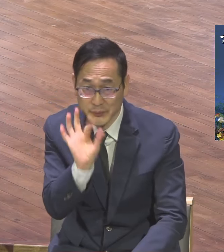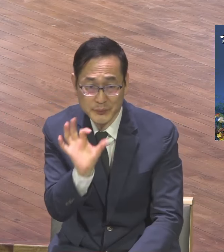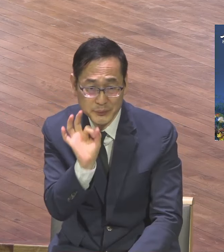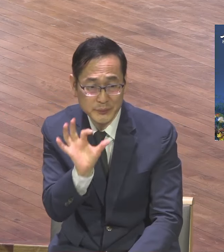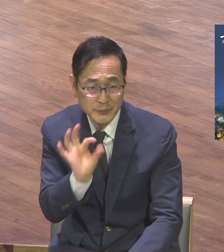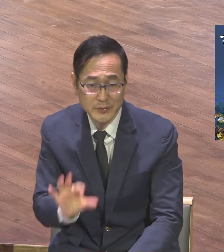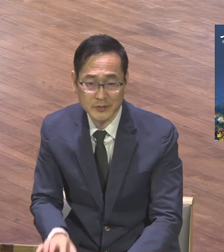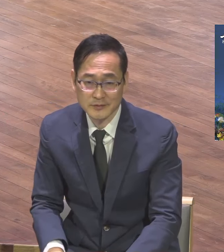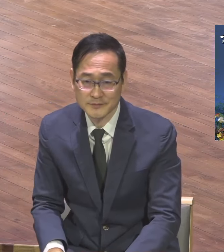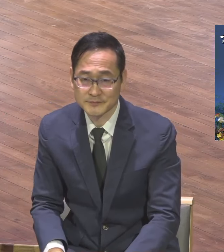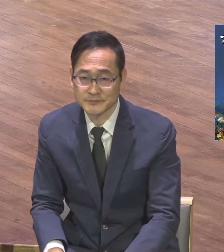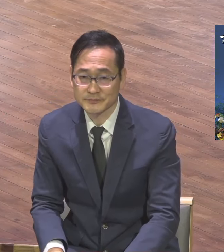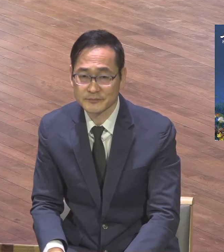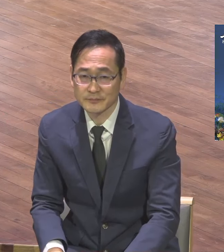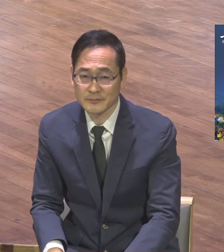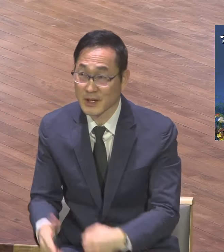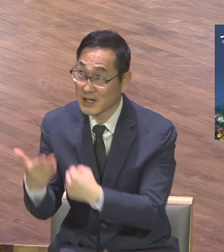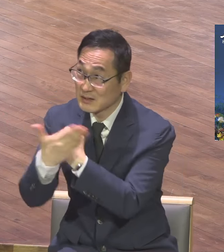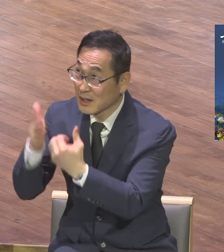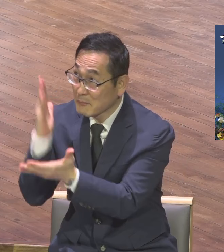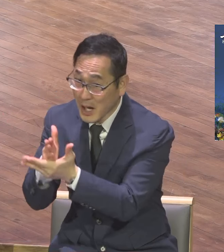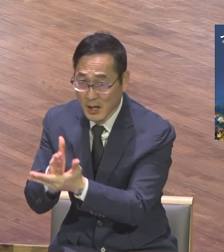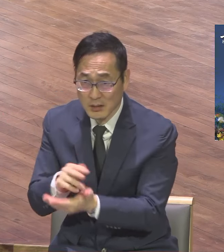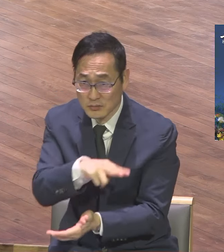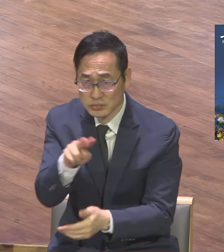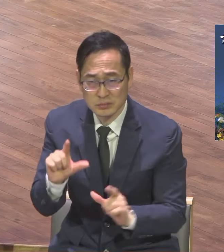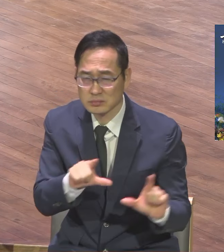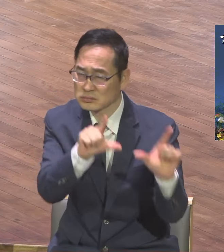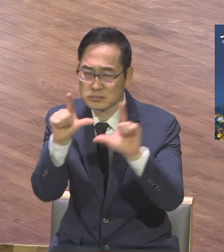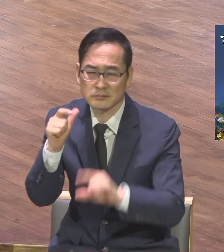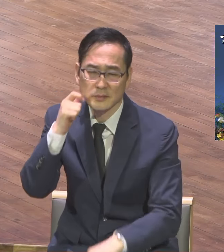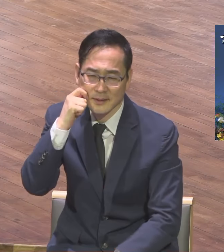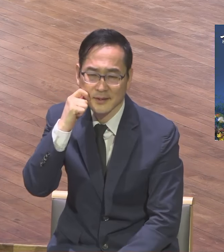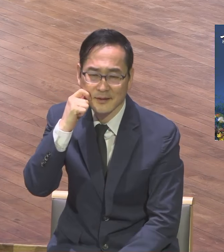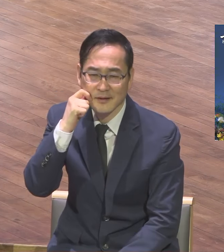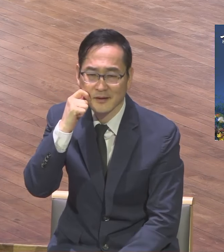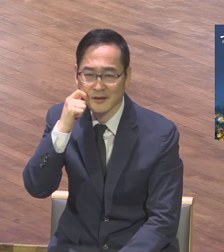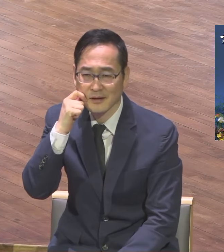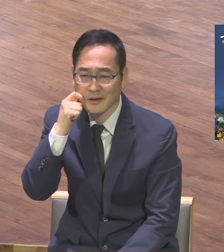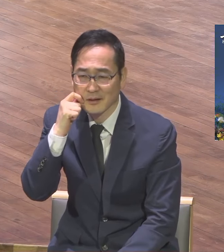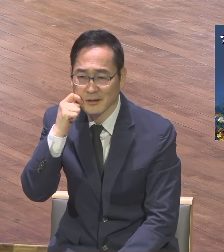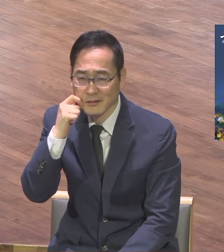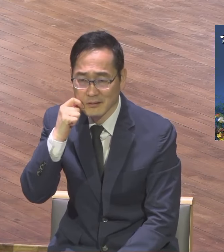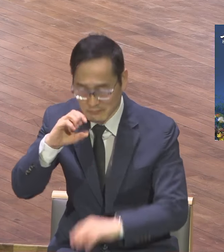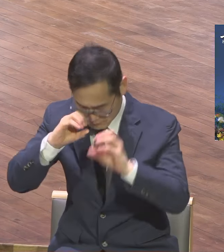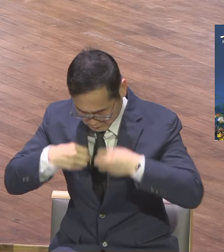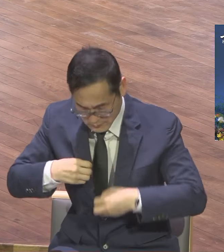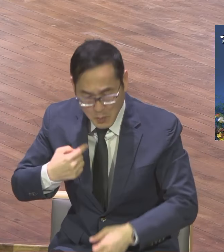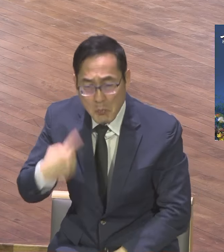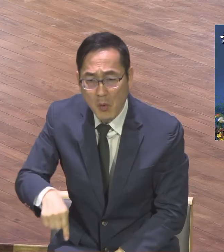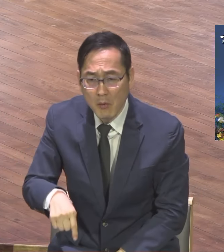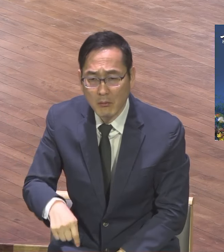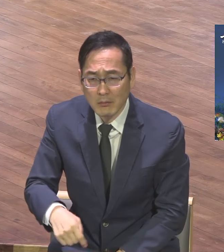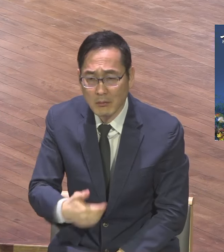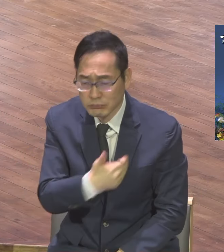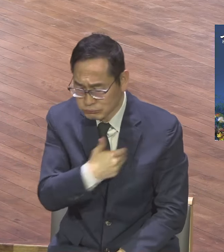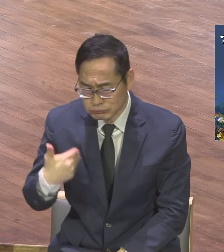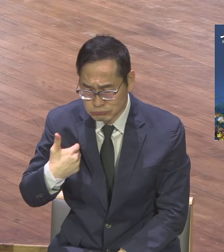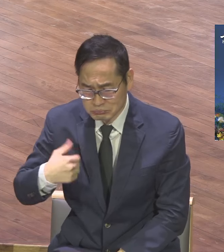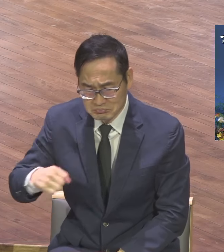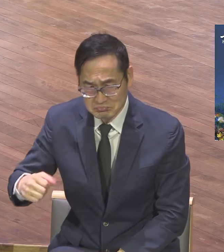하나님의 은혜가 안에 우리가 살 수도 없어요. 우리가 뭐가 있습니까? 이 땅에